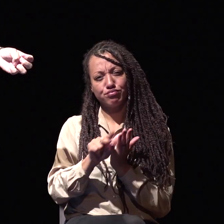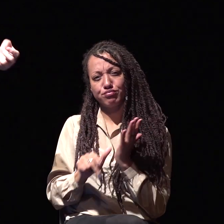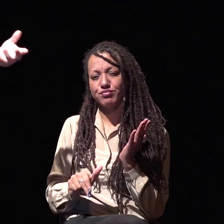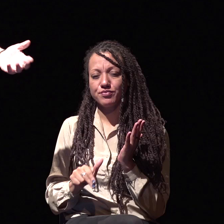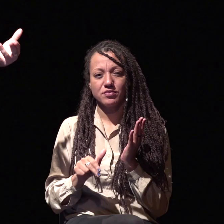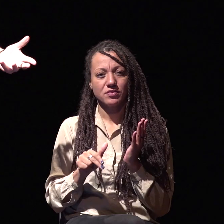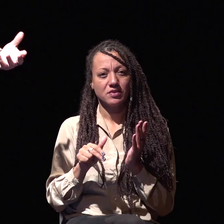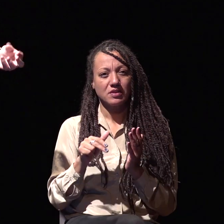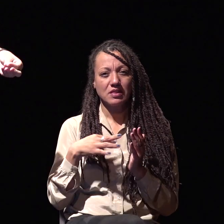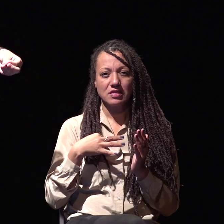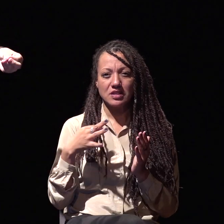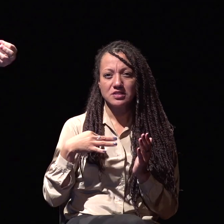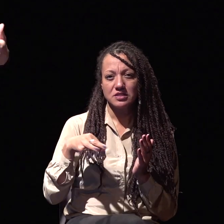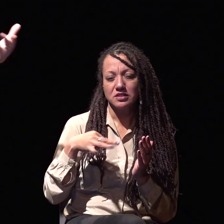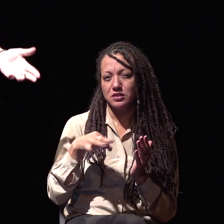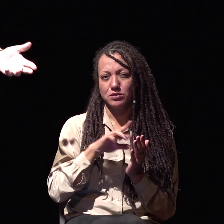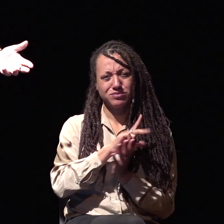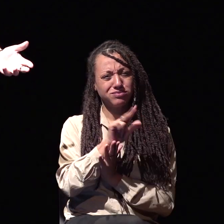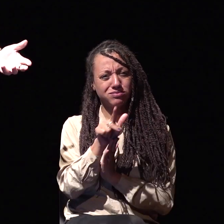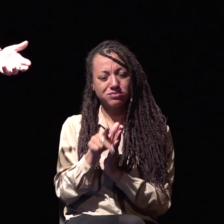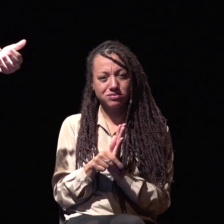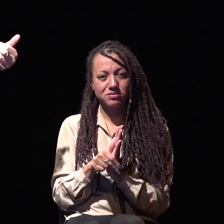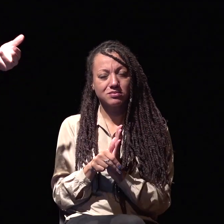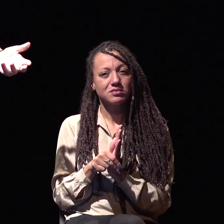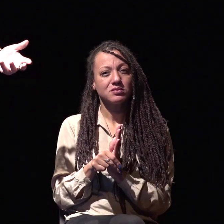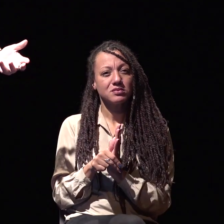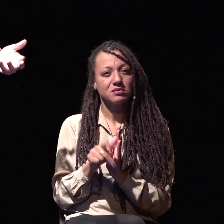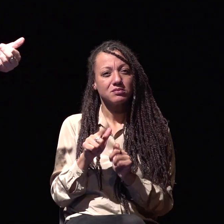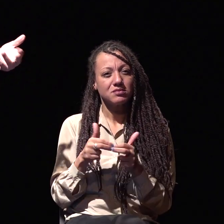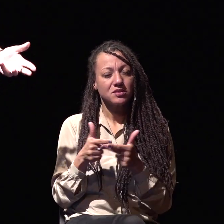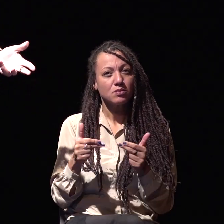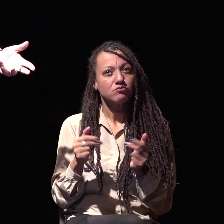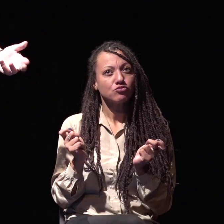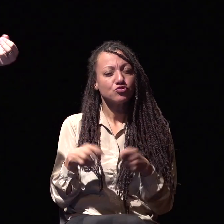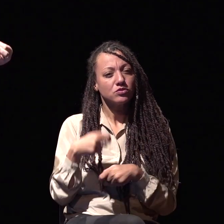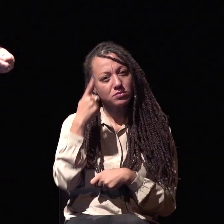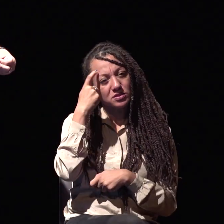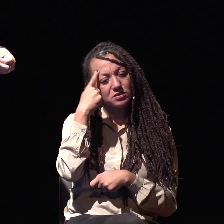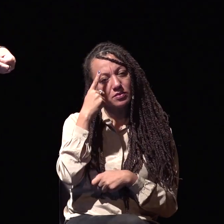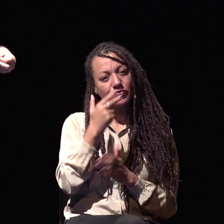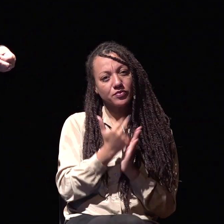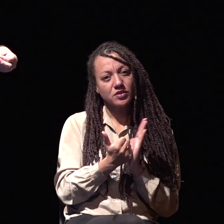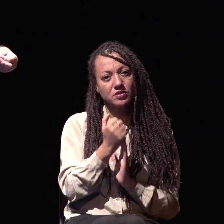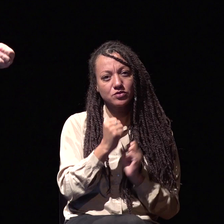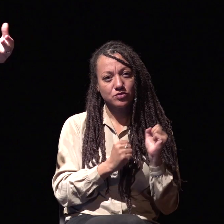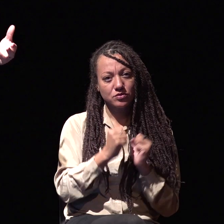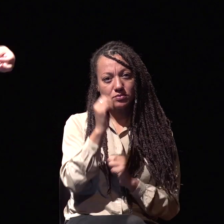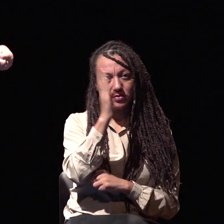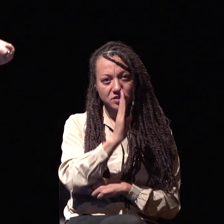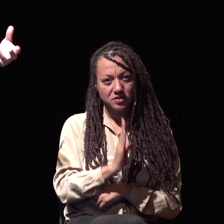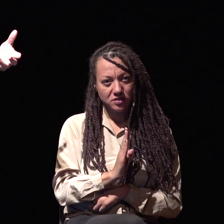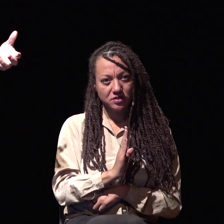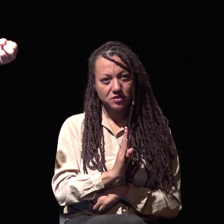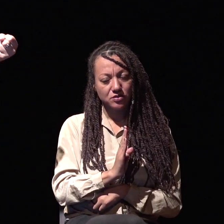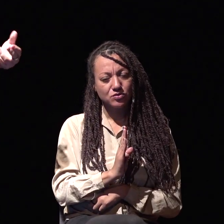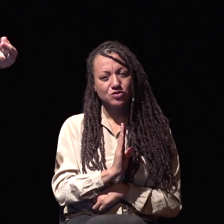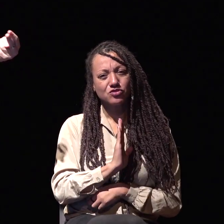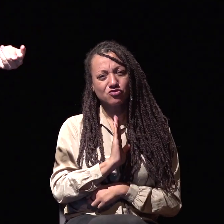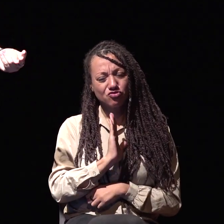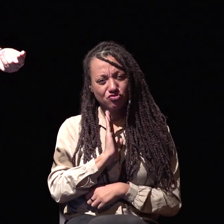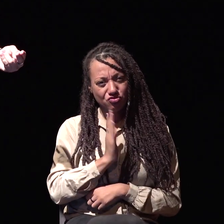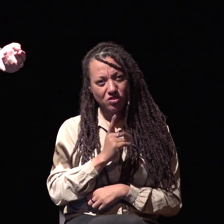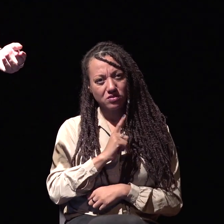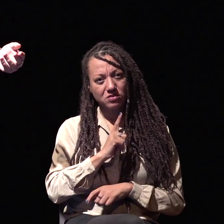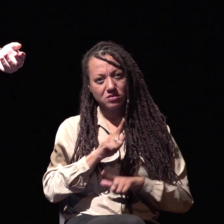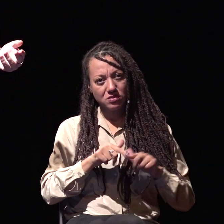cerâmica, tecido, tipografia, seria possível pensar esse desenho industrial brasileiro, esse desenho industrial que geraria produtos